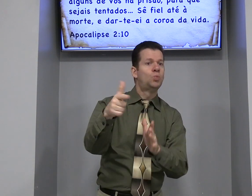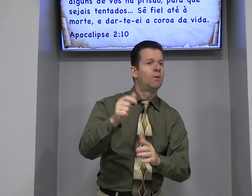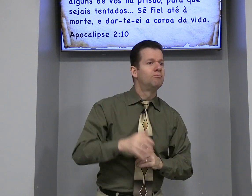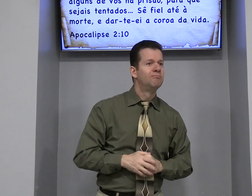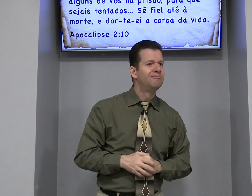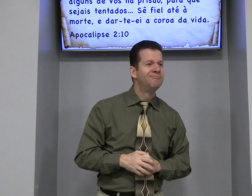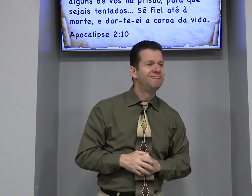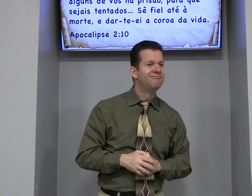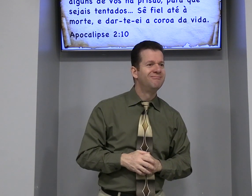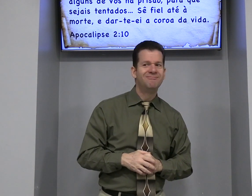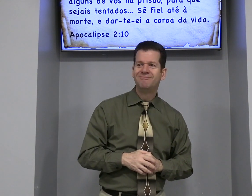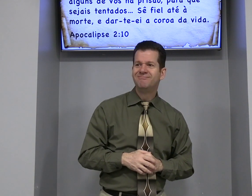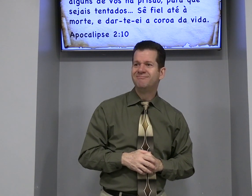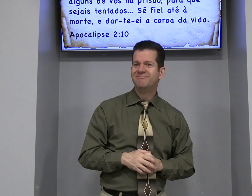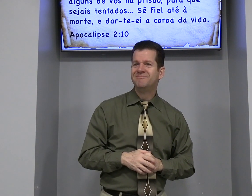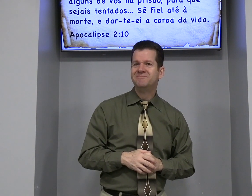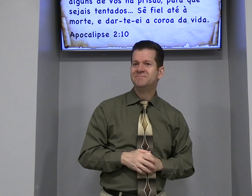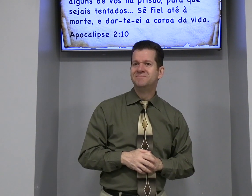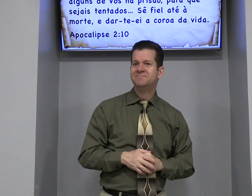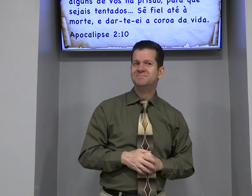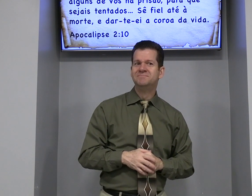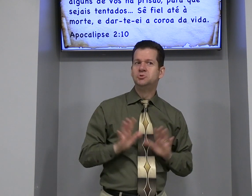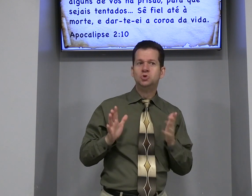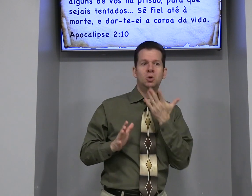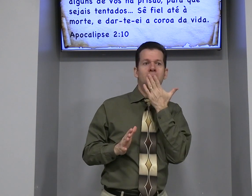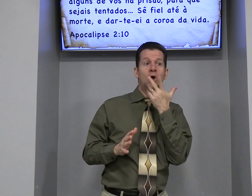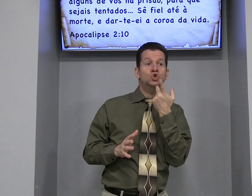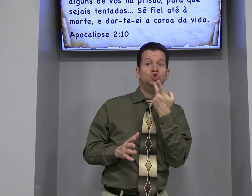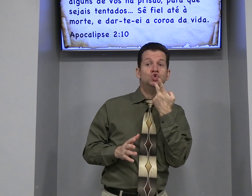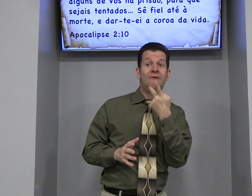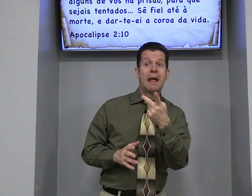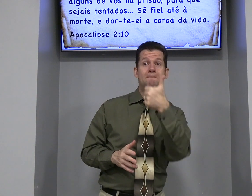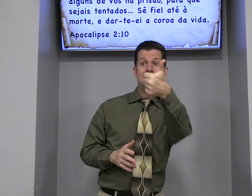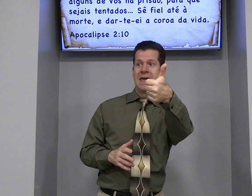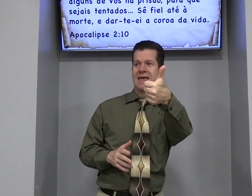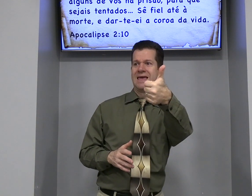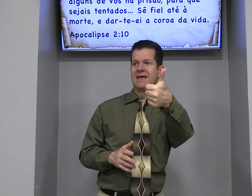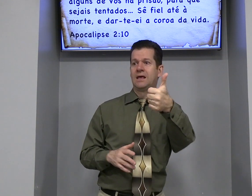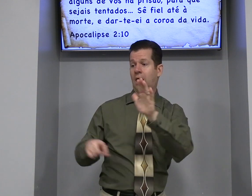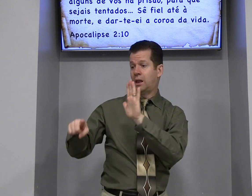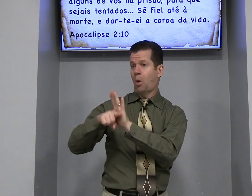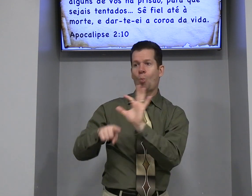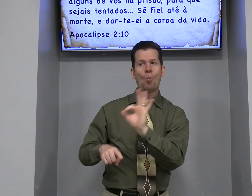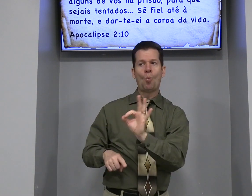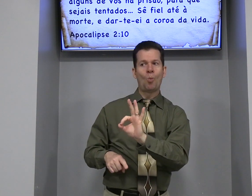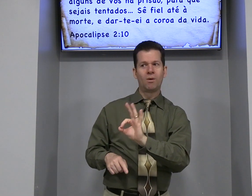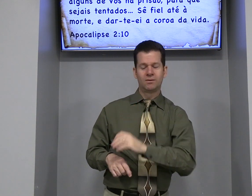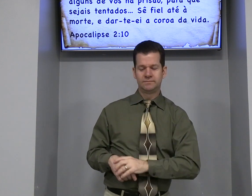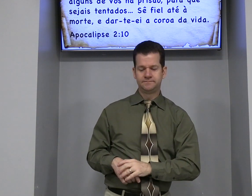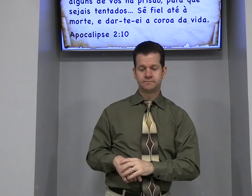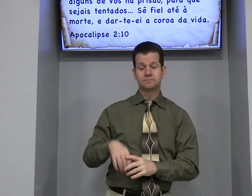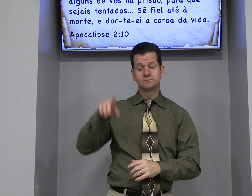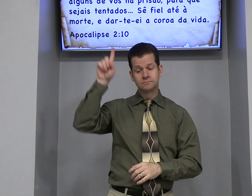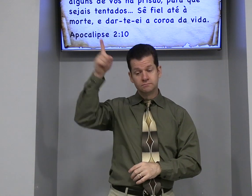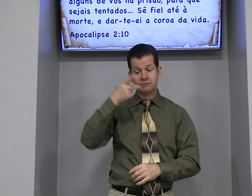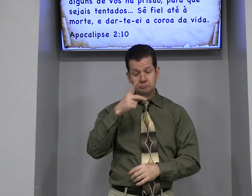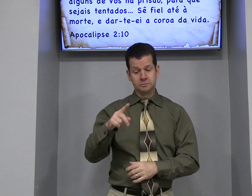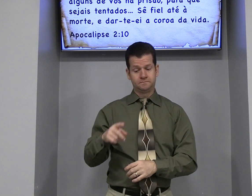Mas negativo, essa igreja na Esmirna não tinha nada mesmo negativo. João só falou coisas positivas